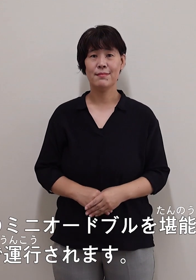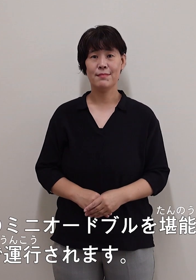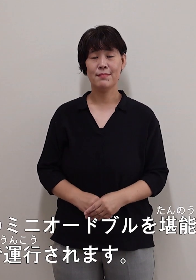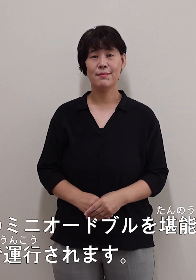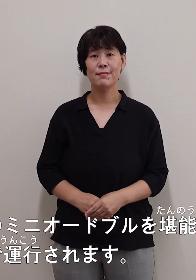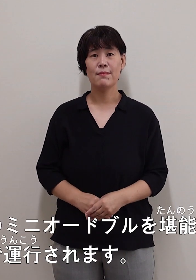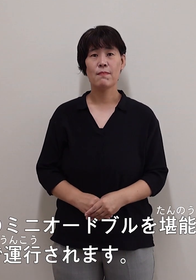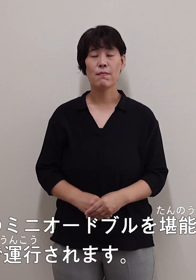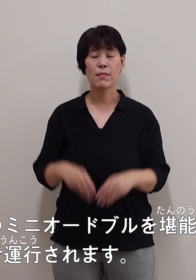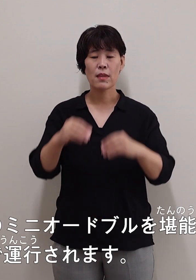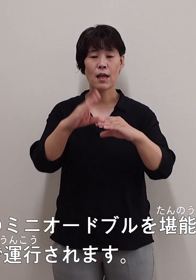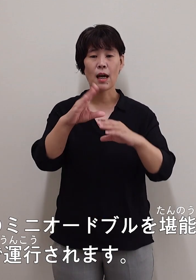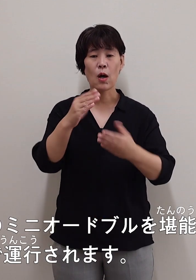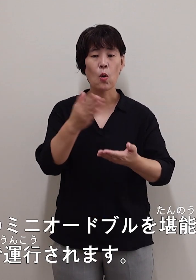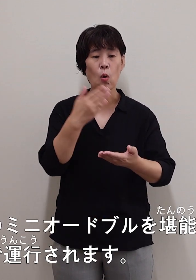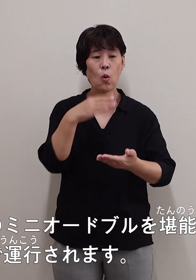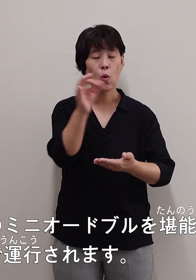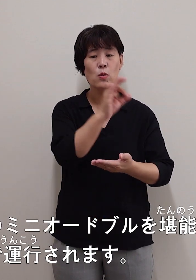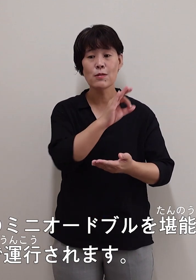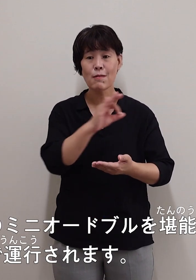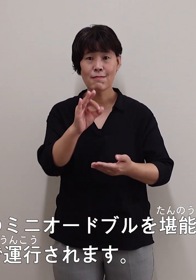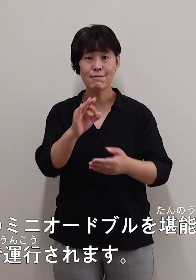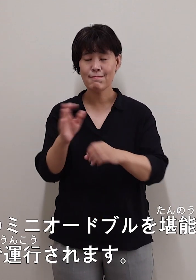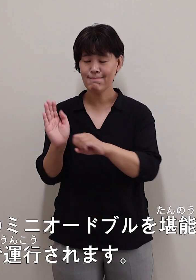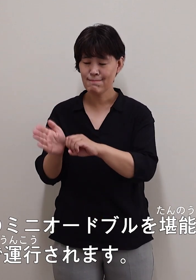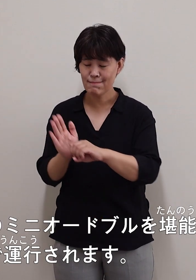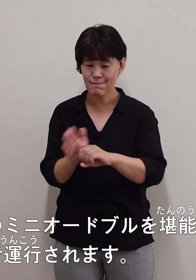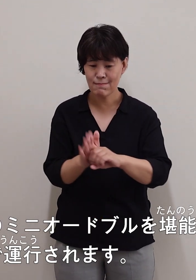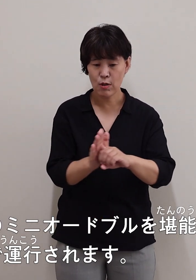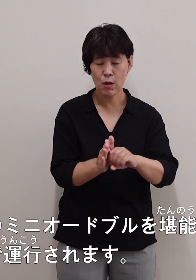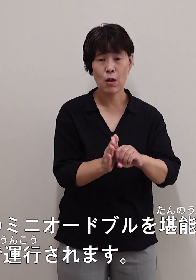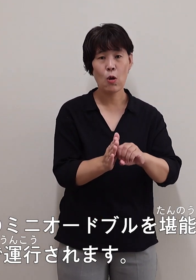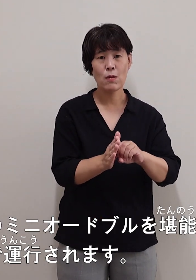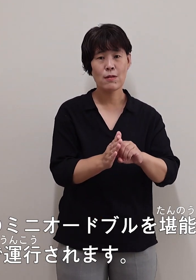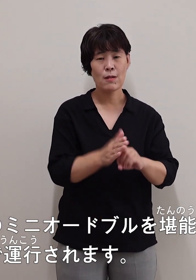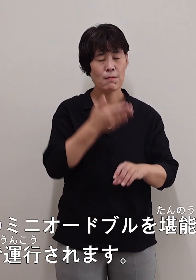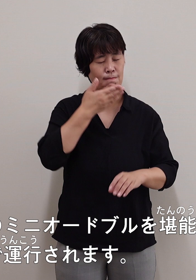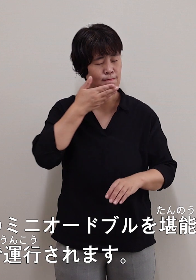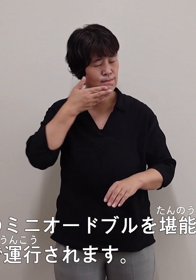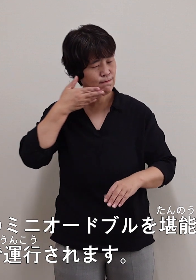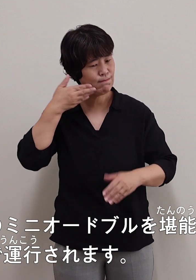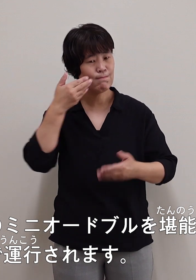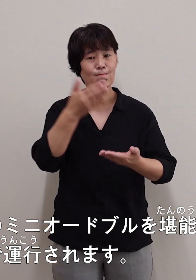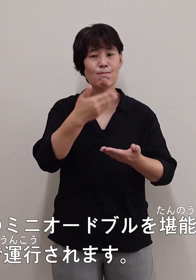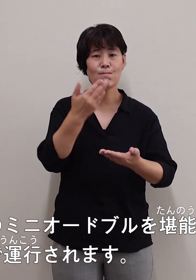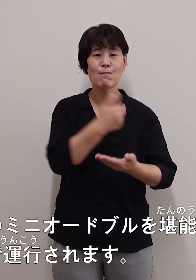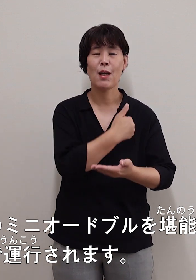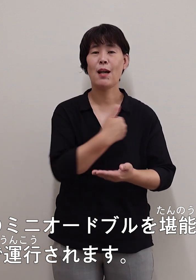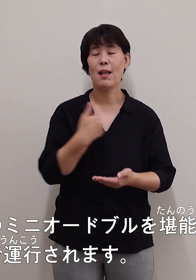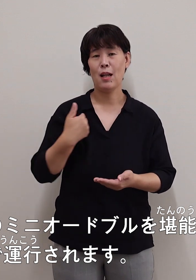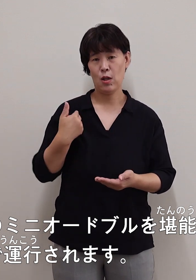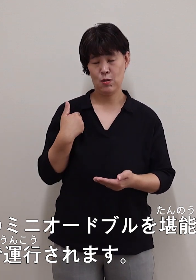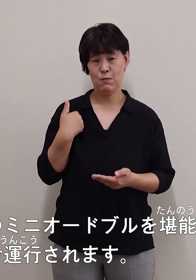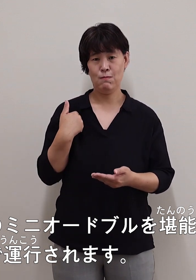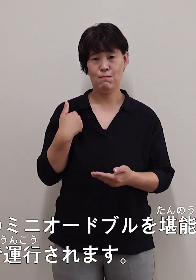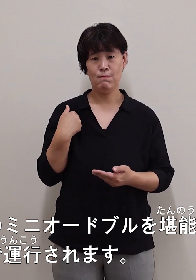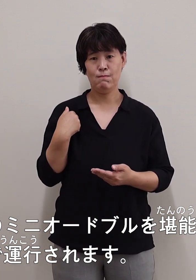発酵食品のミニオードブルを堪能できる発酵列車